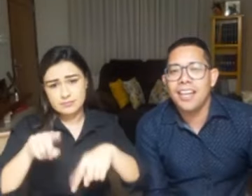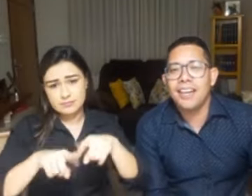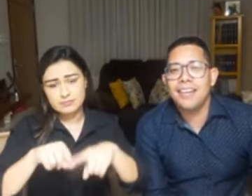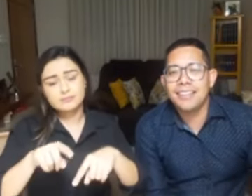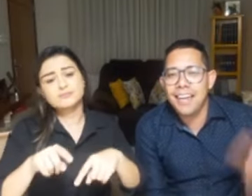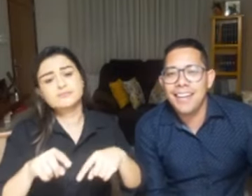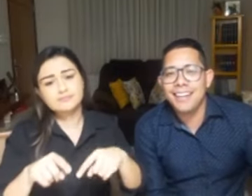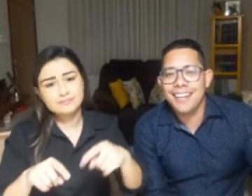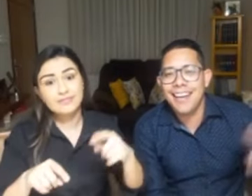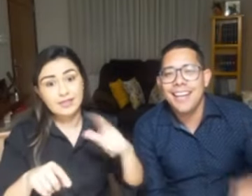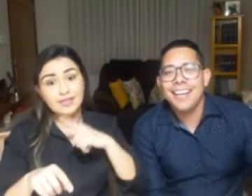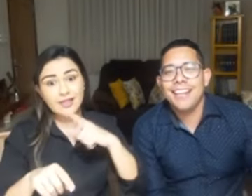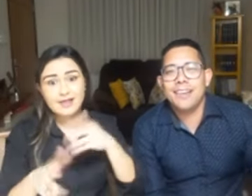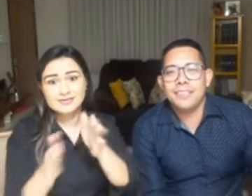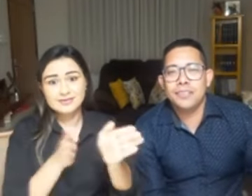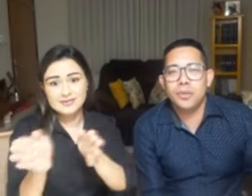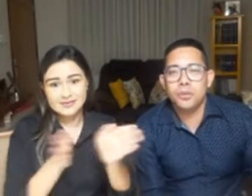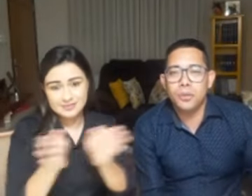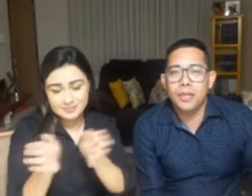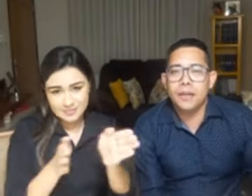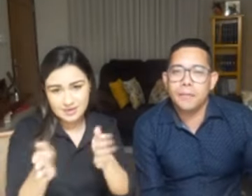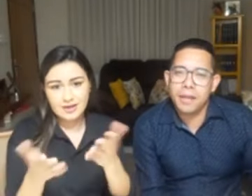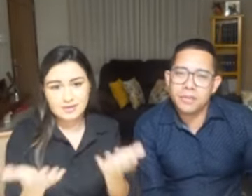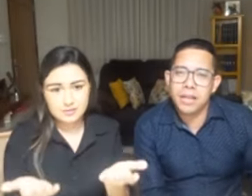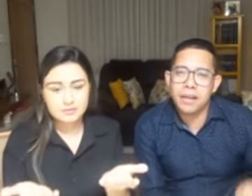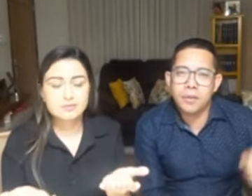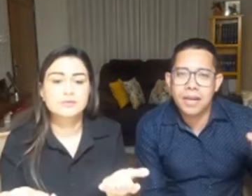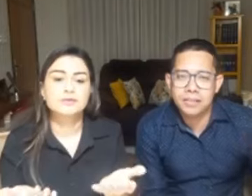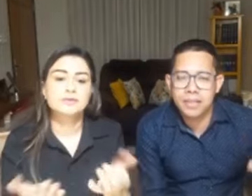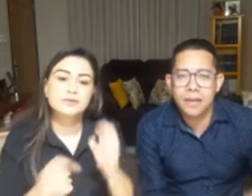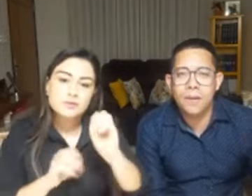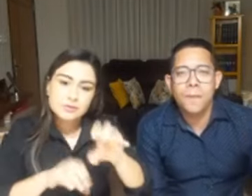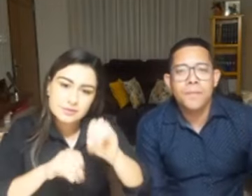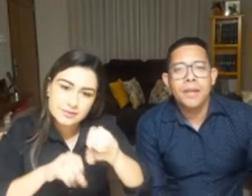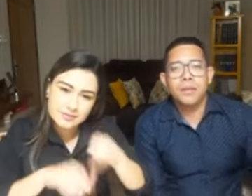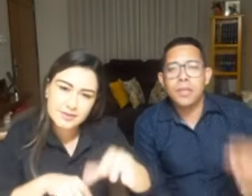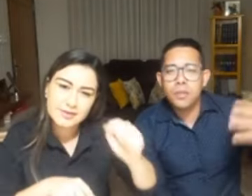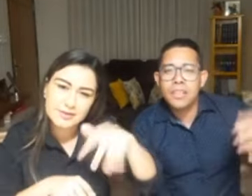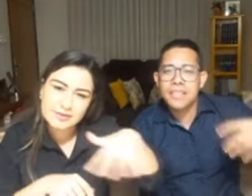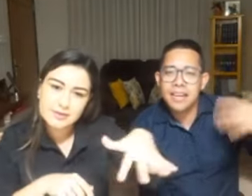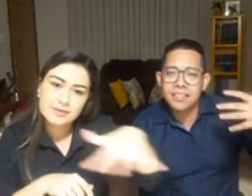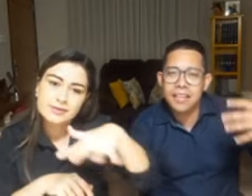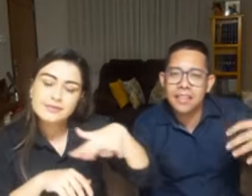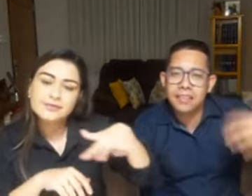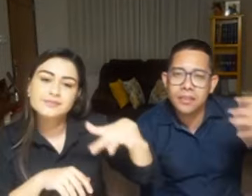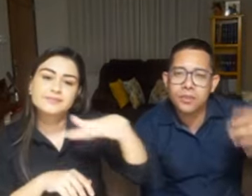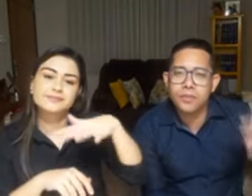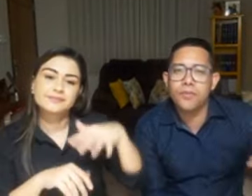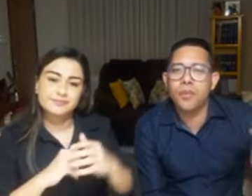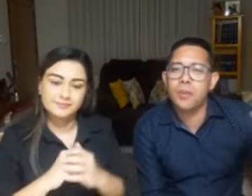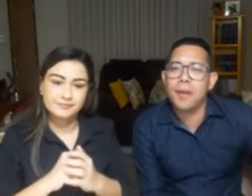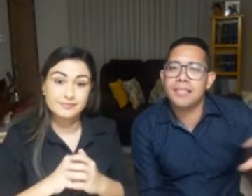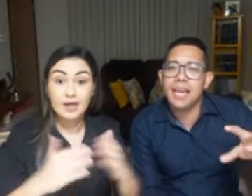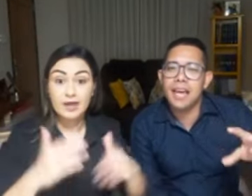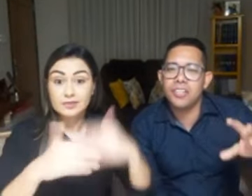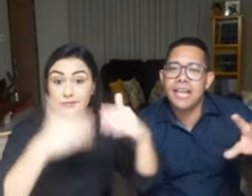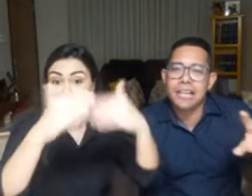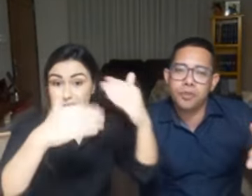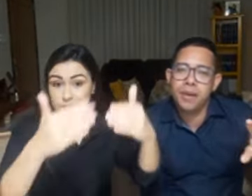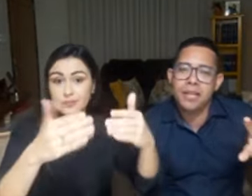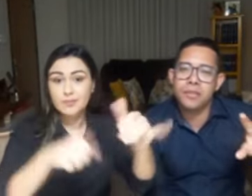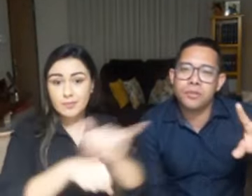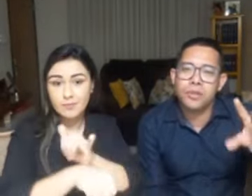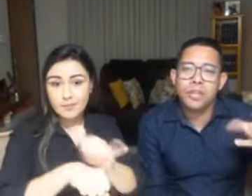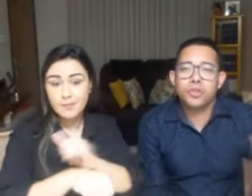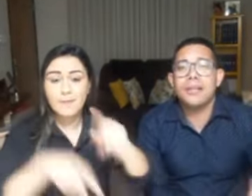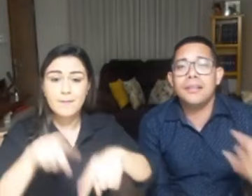secularmente que já tem, né? Então, essa estrutura relacionada à educação. Então, tem muitas áreas que já têm sido desenvolvido materiais didáticos